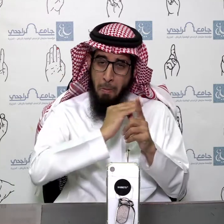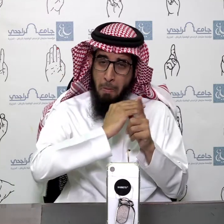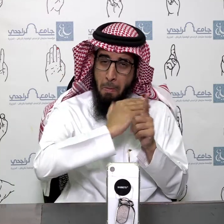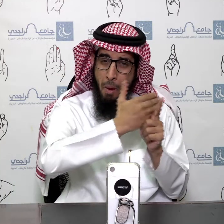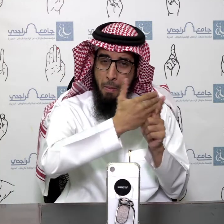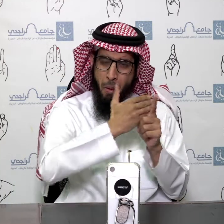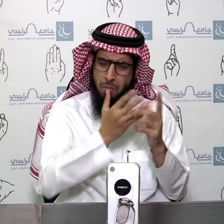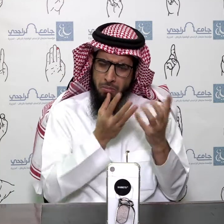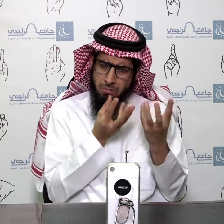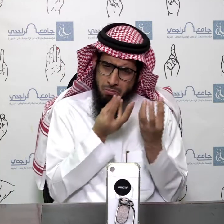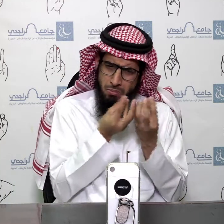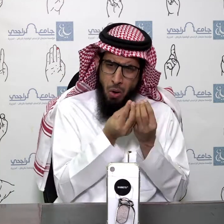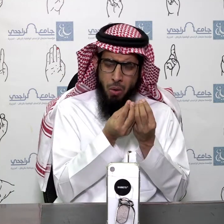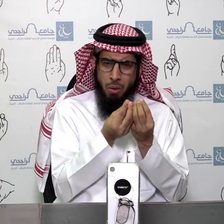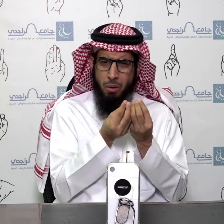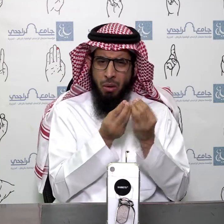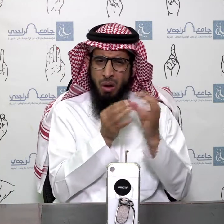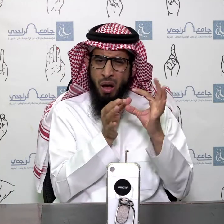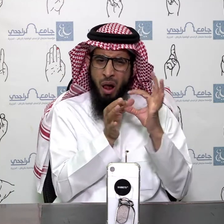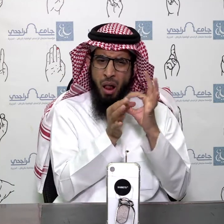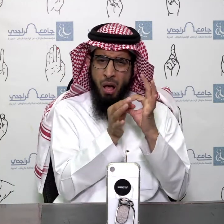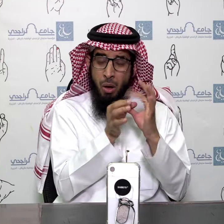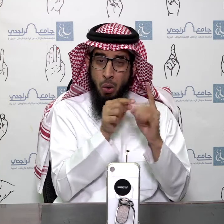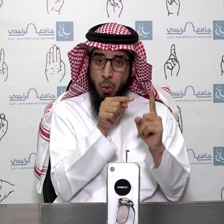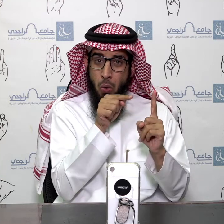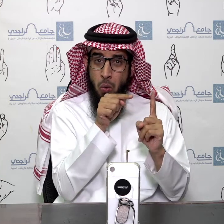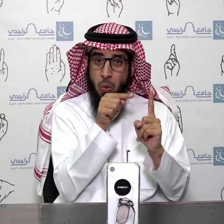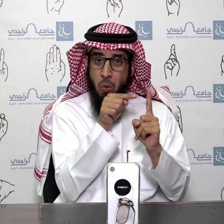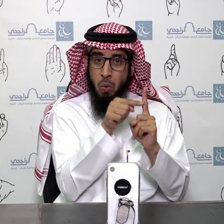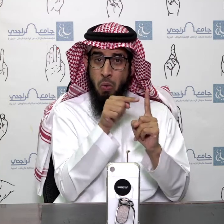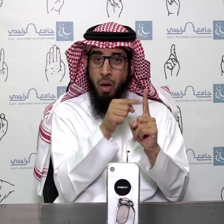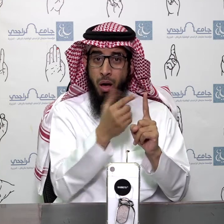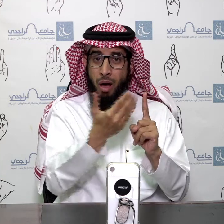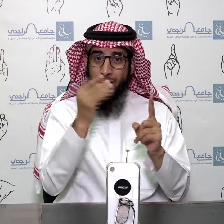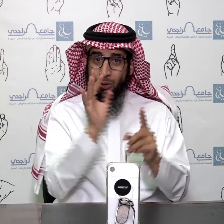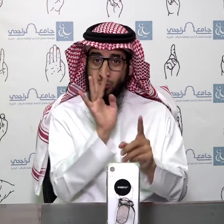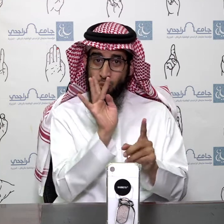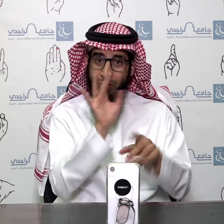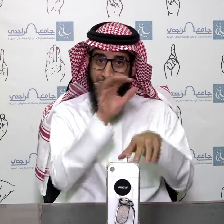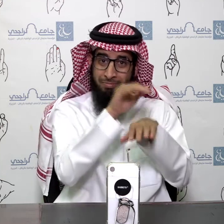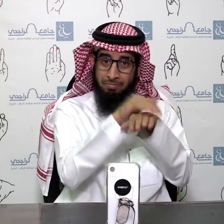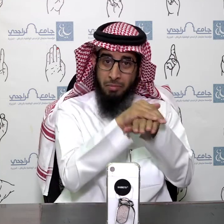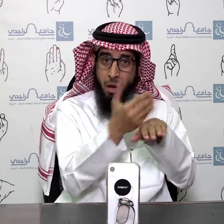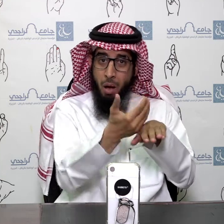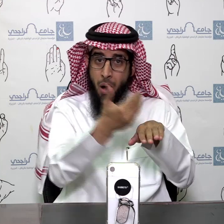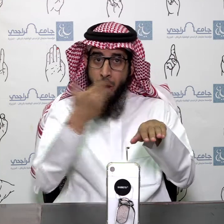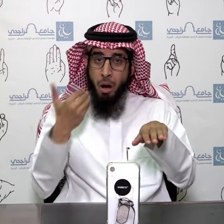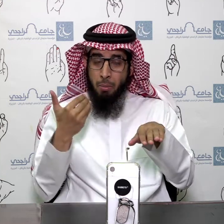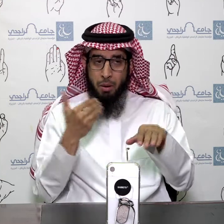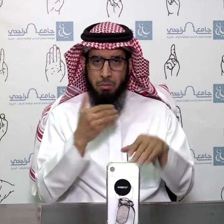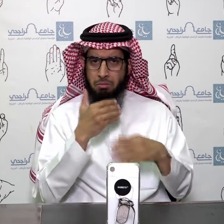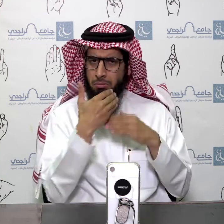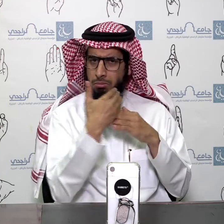به من أجنبية إلى شريكة حياة بلا حدود، بلا حدود ولا